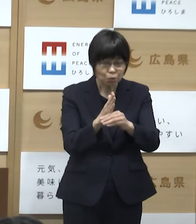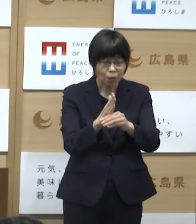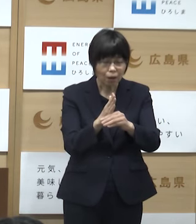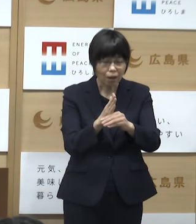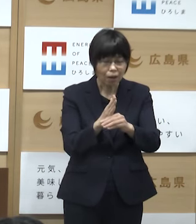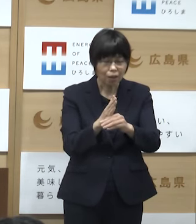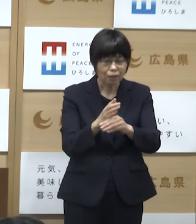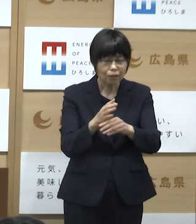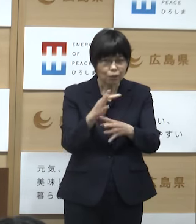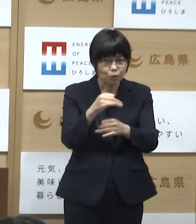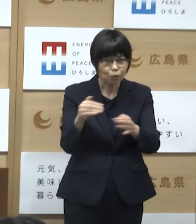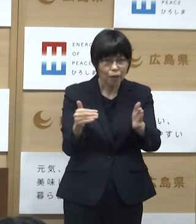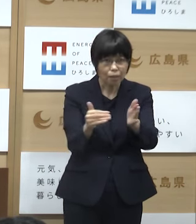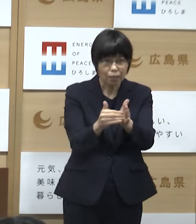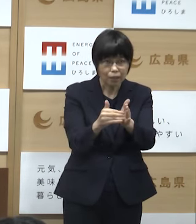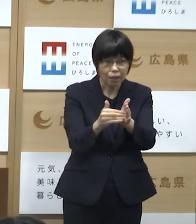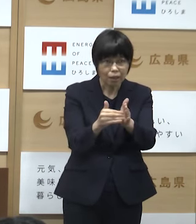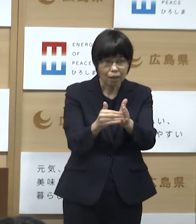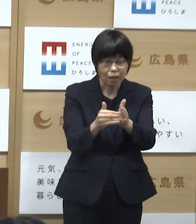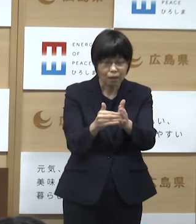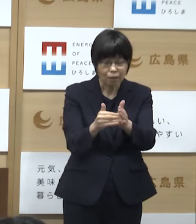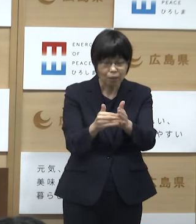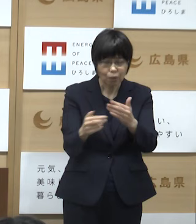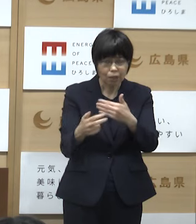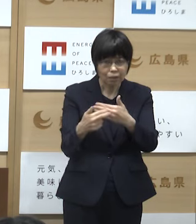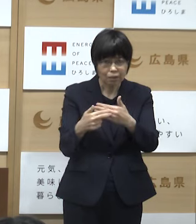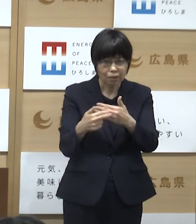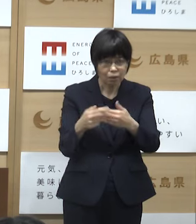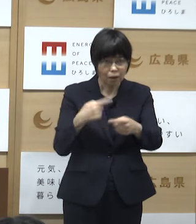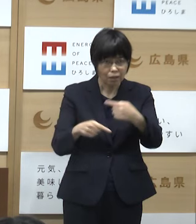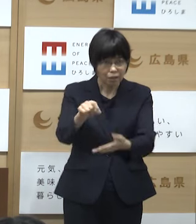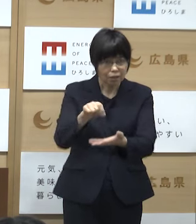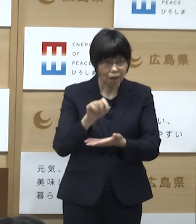くっとでもいいんですけど、目安が分かったりしますでしょう